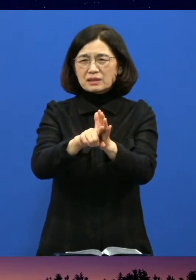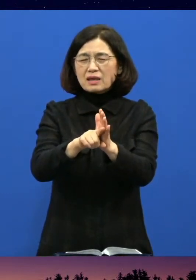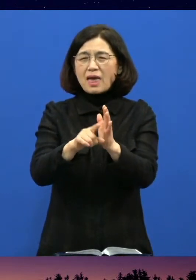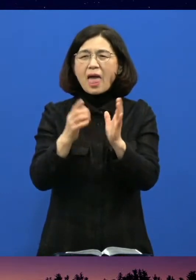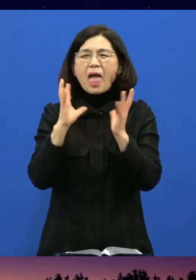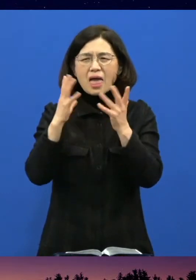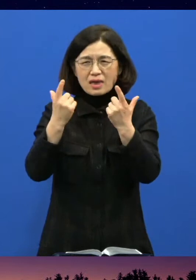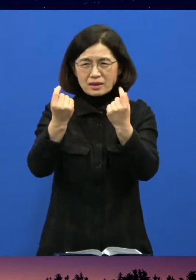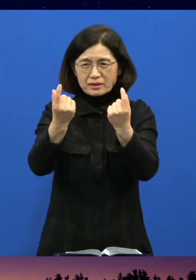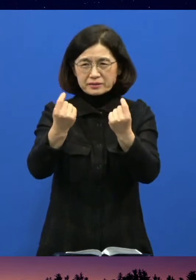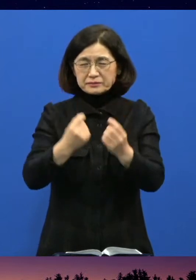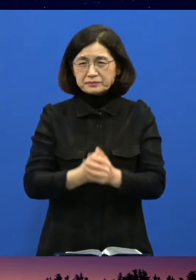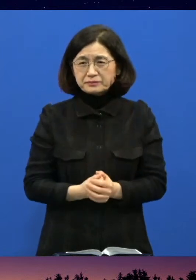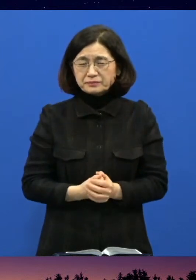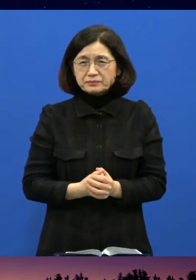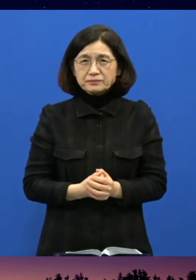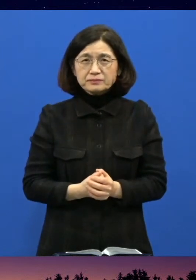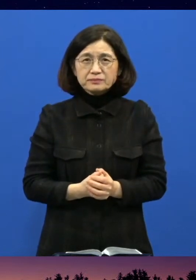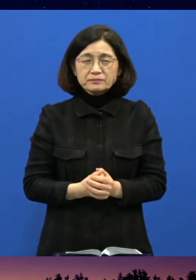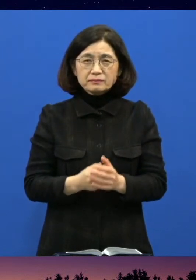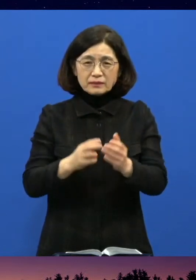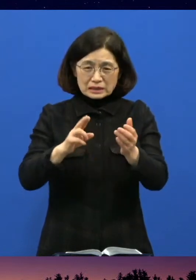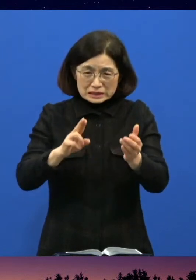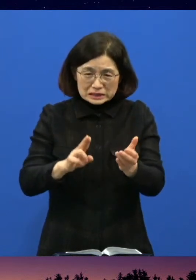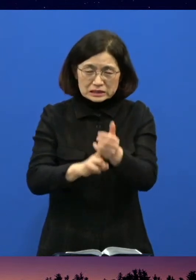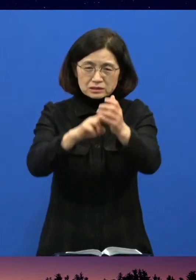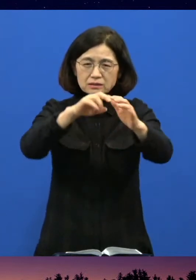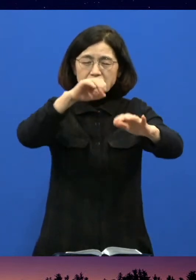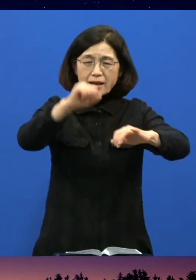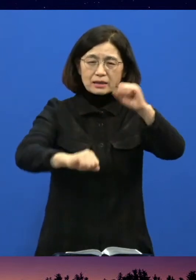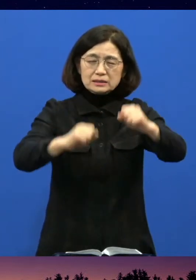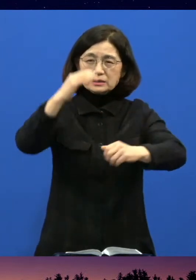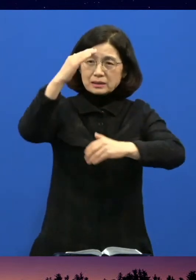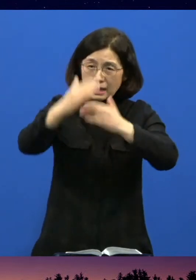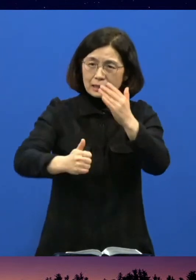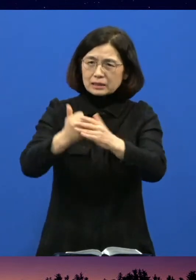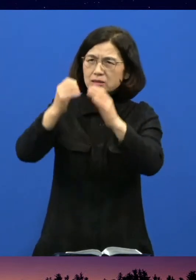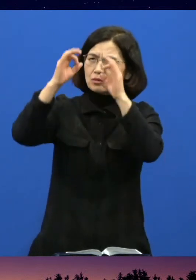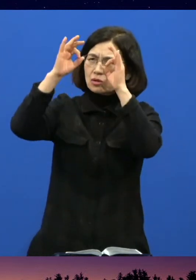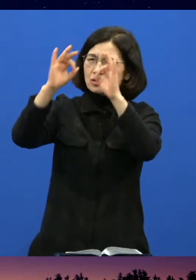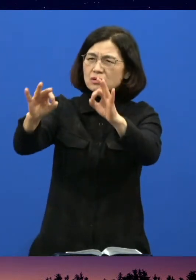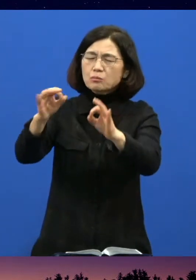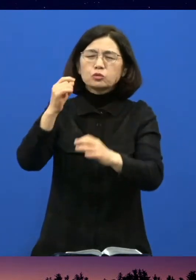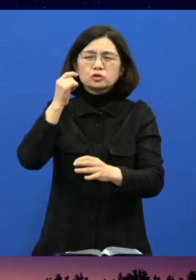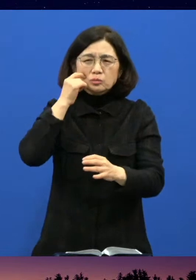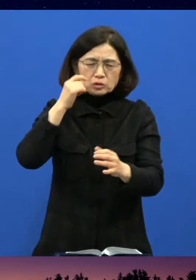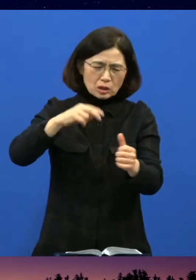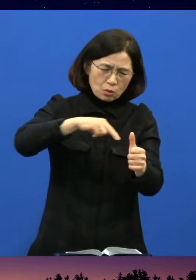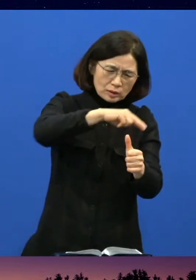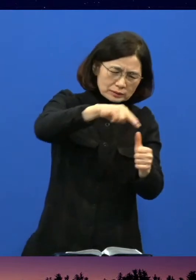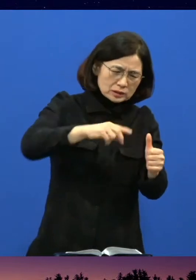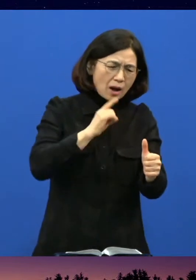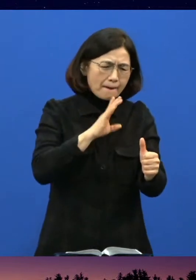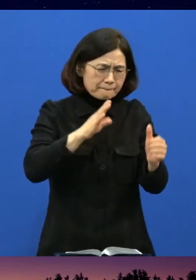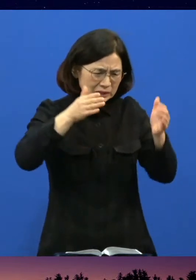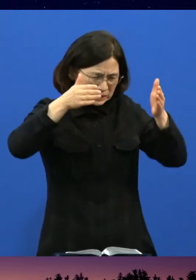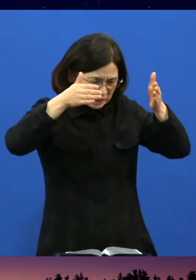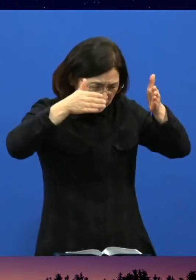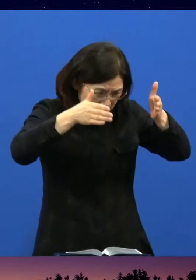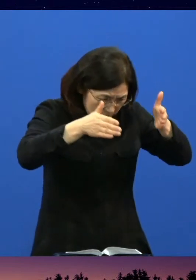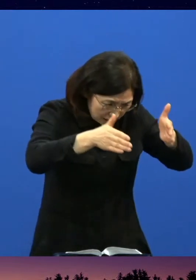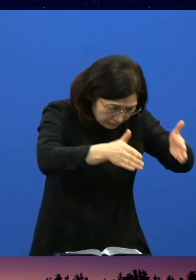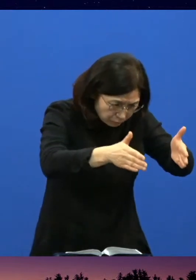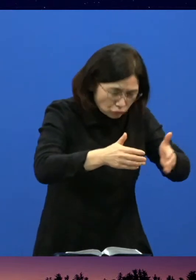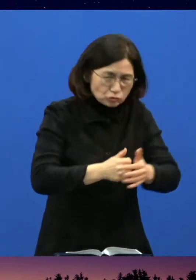그 기적을 행하신 하나님의 손길을 보는 눈이 없는 거예요. 그러니까 상황만 나빠지면 끊임없이